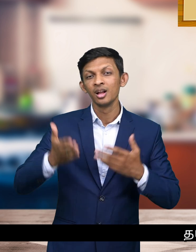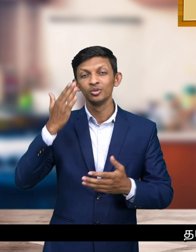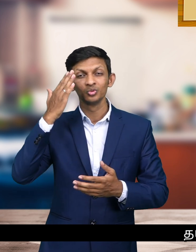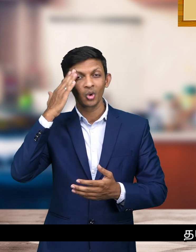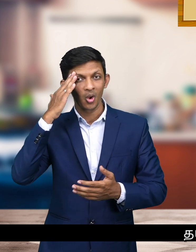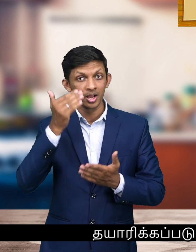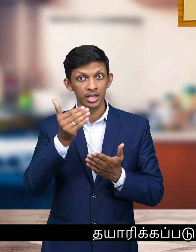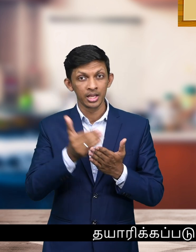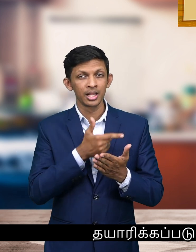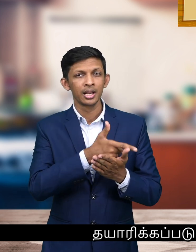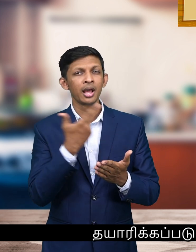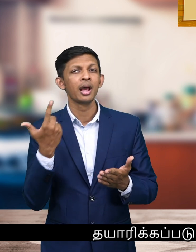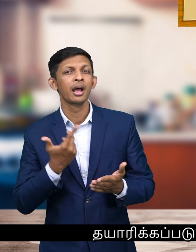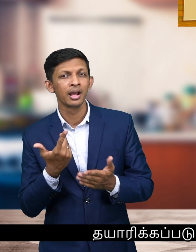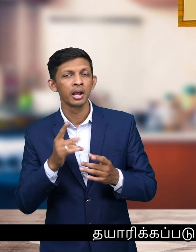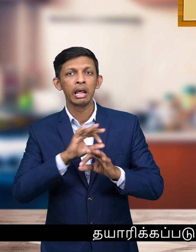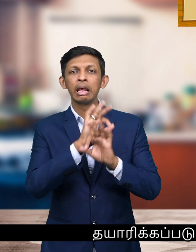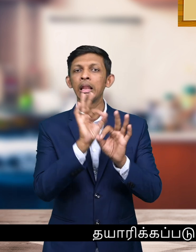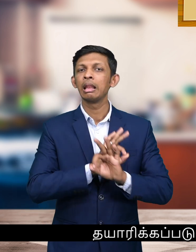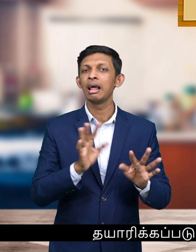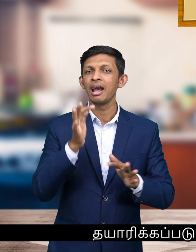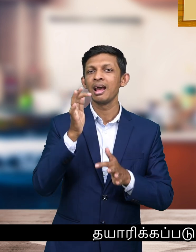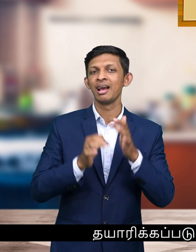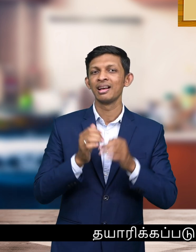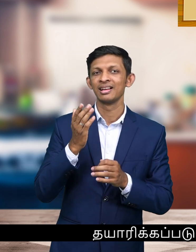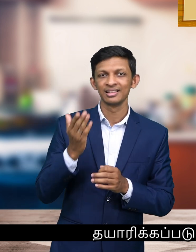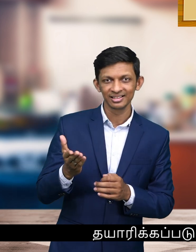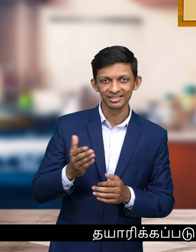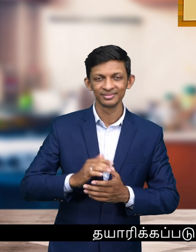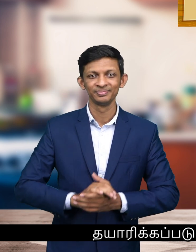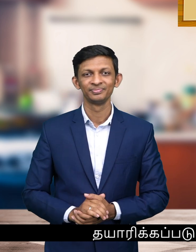தயிர் பாலில் இருந்து தயாரிக்கப்படுகிறது என்பதை நாம் அறிவோம்.